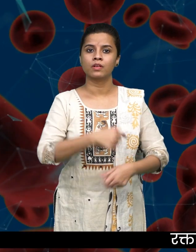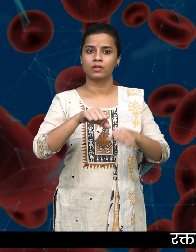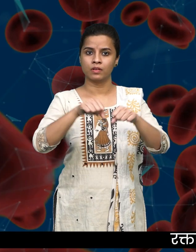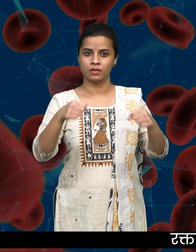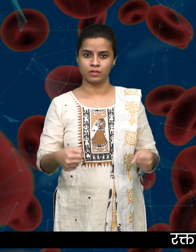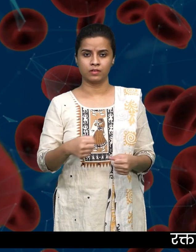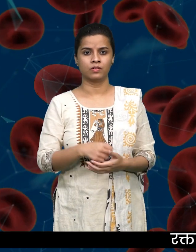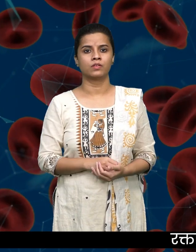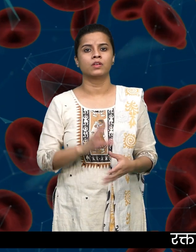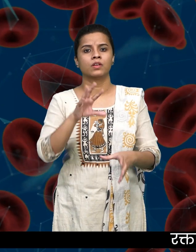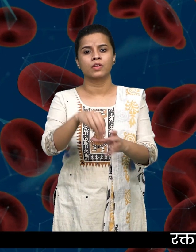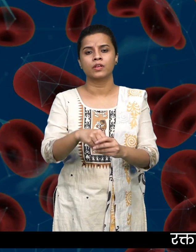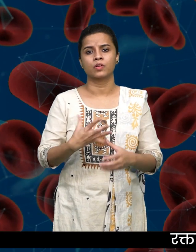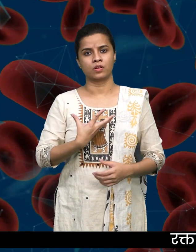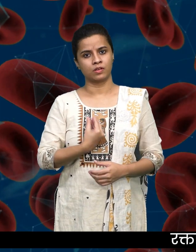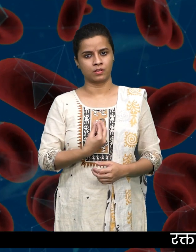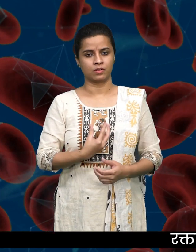रक्ताभिसरण प्रणालीमध्ये हृदय,